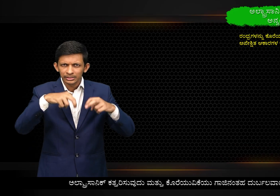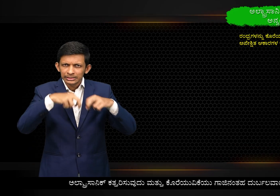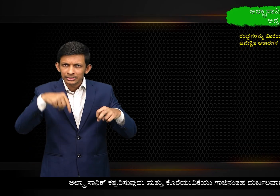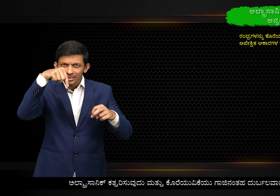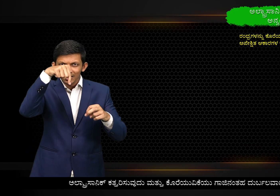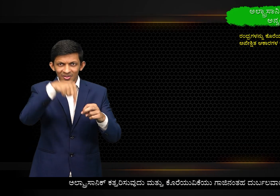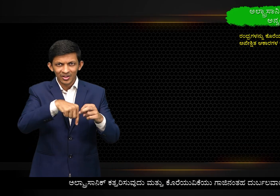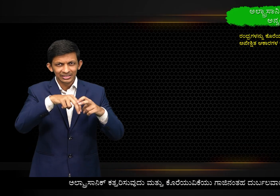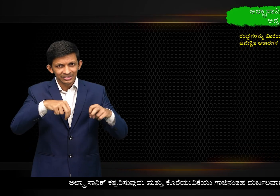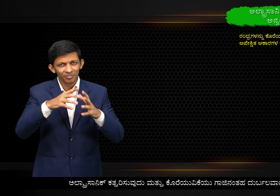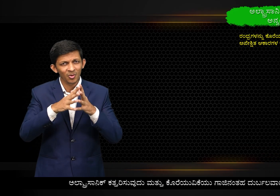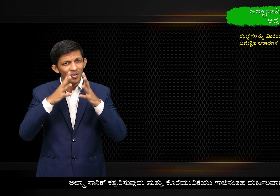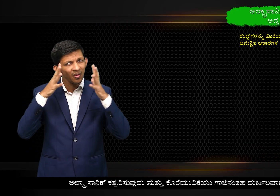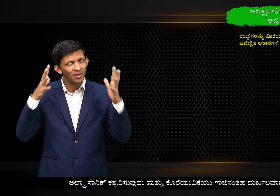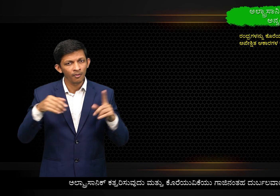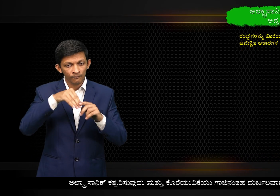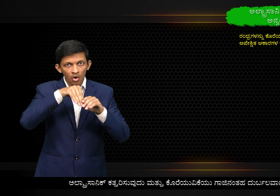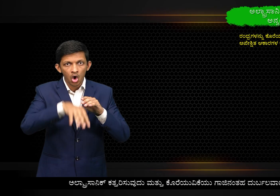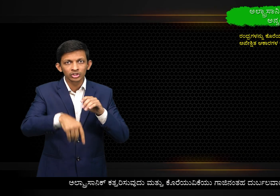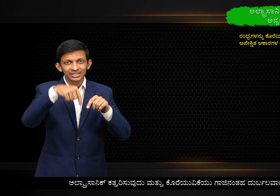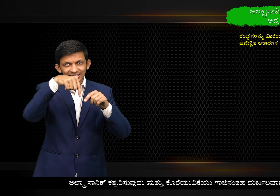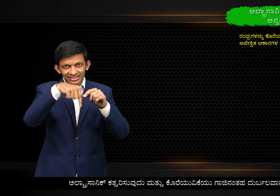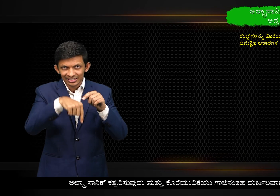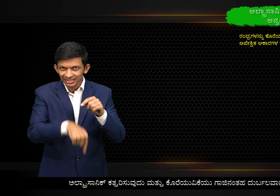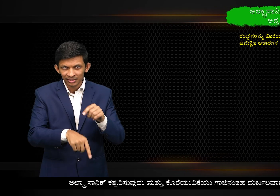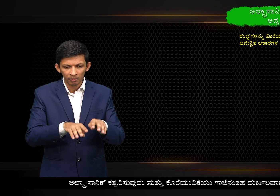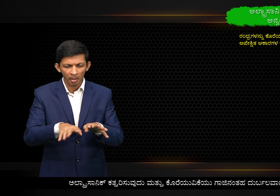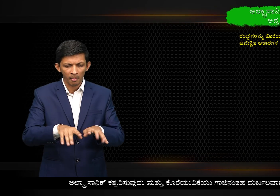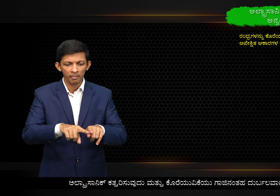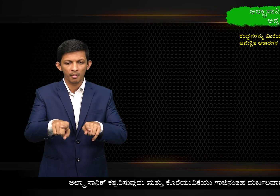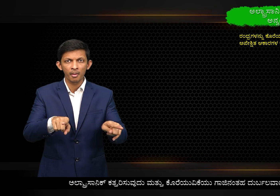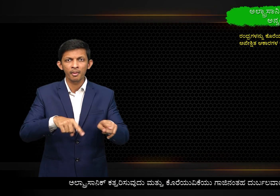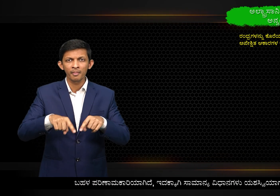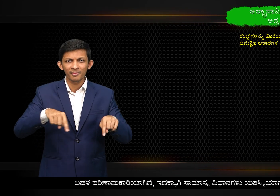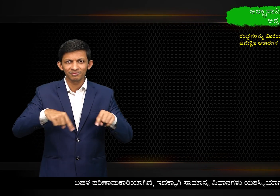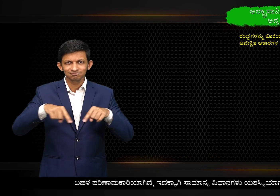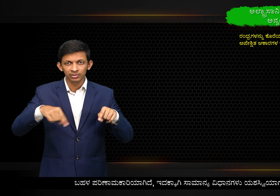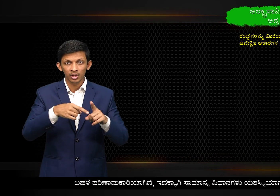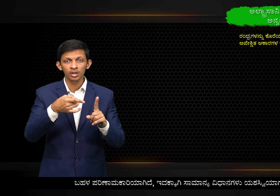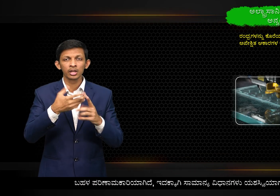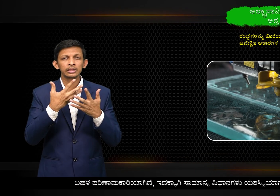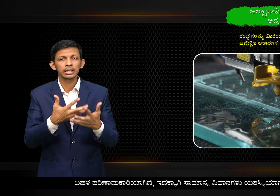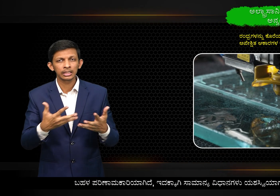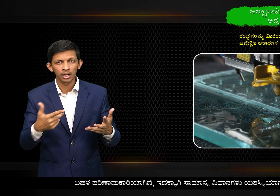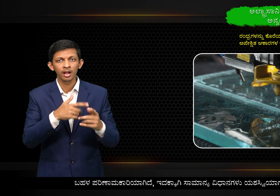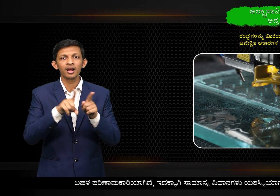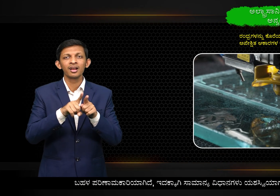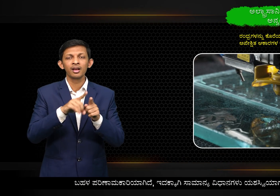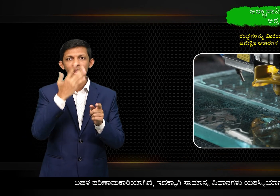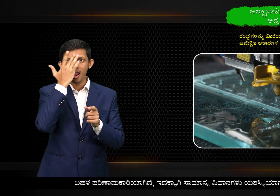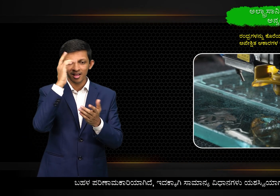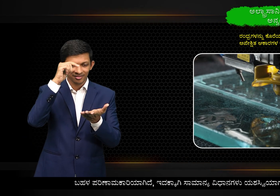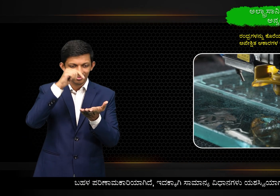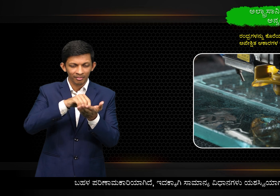ಅಲ್ಟ್ರಾಸಾನಿಕ್ ಕತ್ತರಿಸುವುದು ಮತ್ತು ಕೊರೆಯುವಿಕೆಯು ಗಾಜಿನಂತಹ ದುರ್ಬಲವಾದ ವಸ್ತುಗಳಿಗೆ ಬಹಳ ಪರಿಣಾಮಕಾರಿಯಾಗಿ